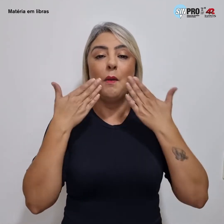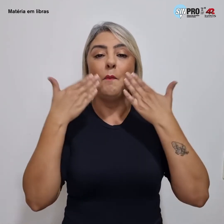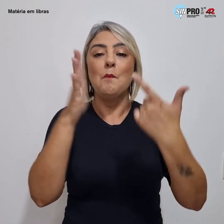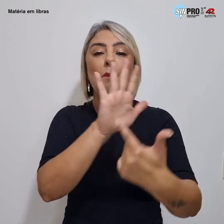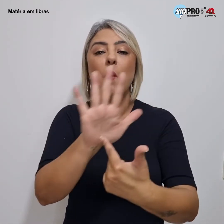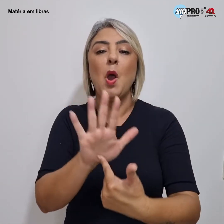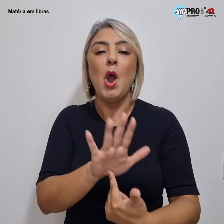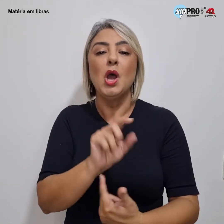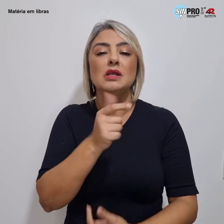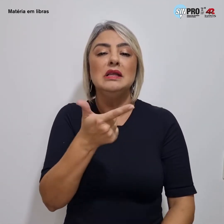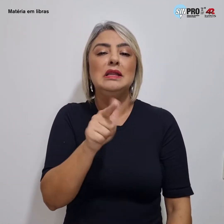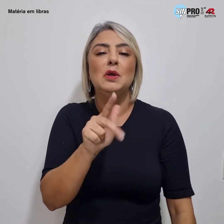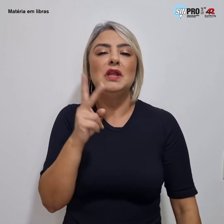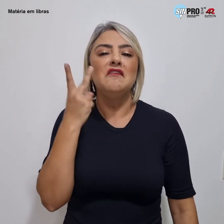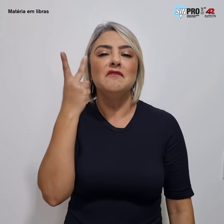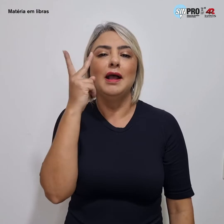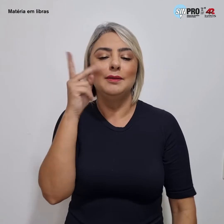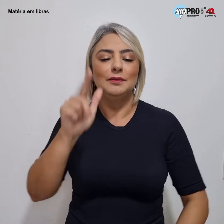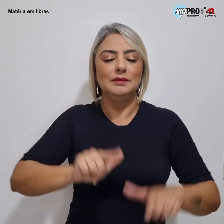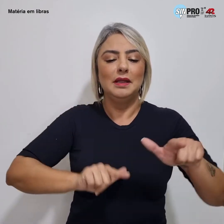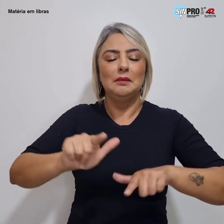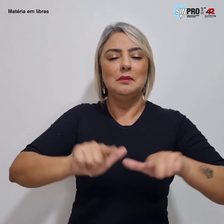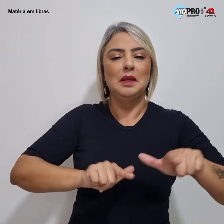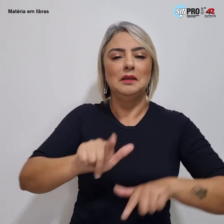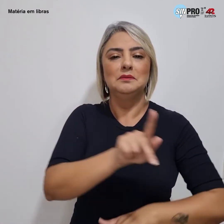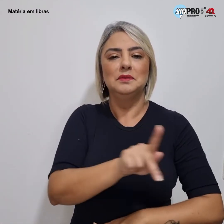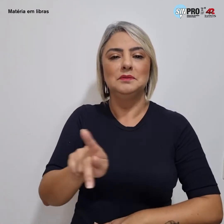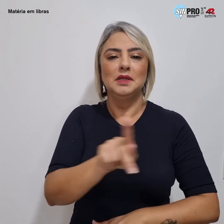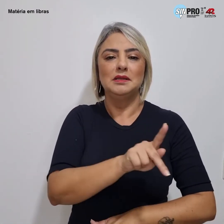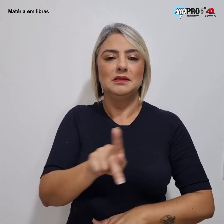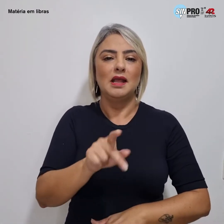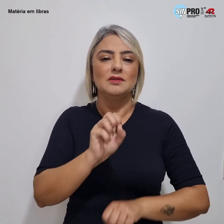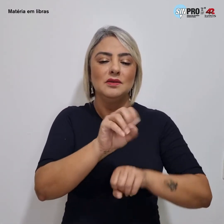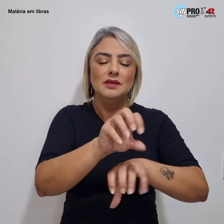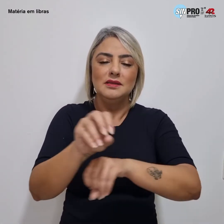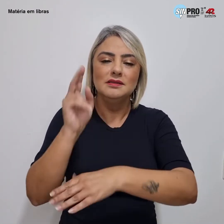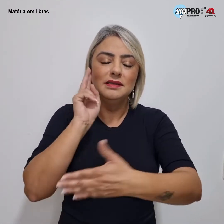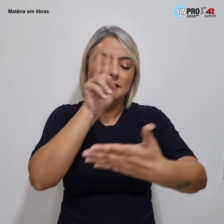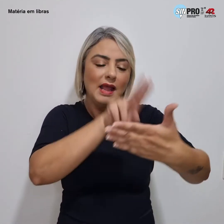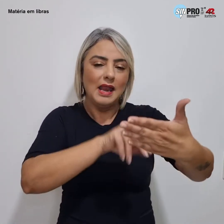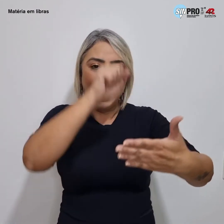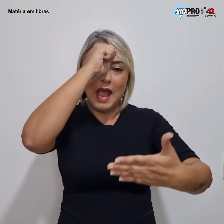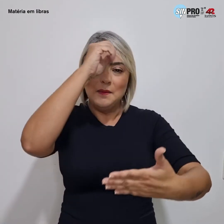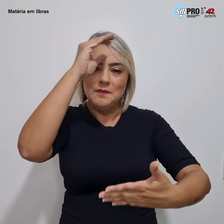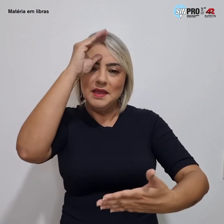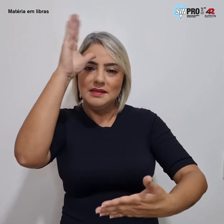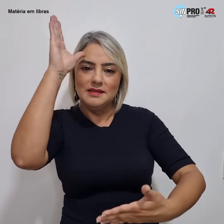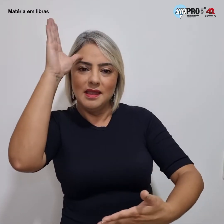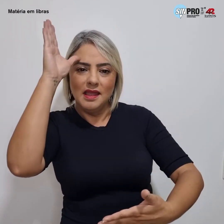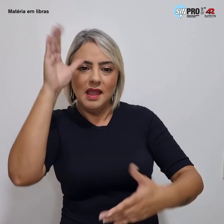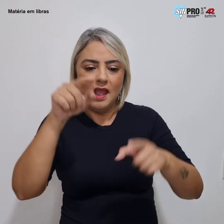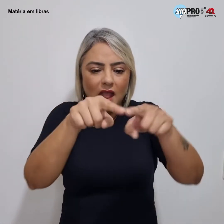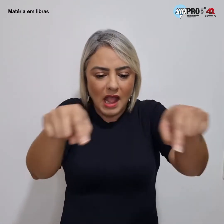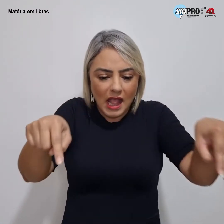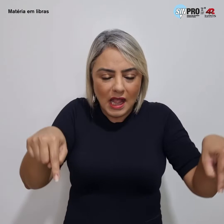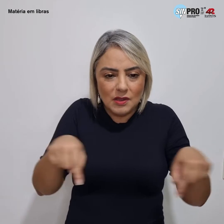Ribeiro revela não valorizar o trabalho do professor alfabetizador, que atua em